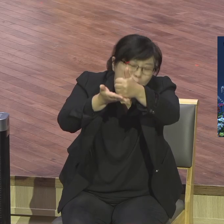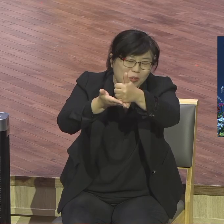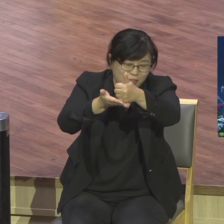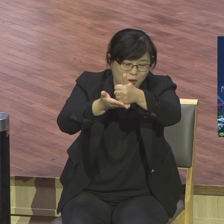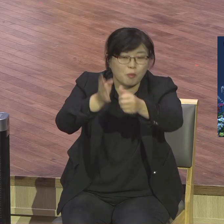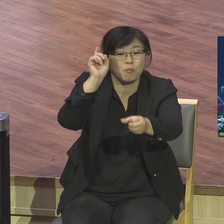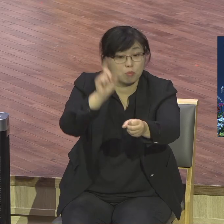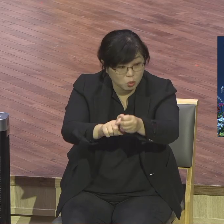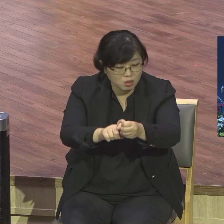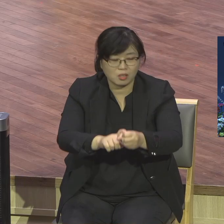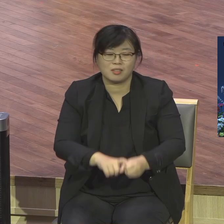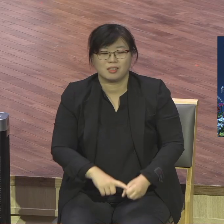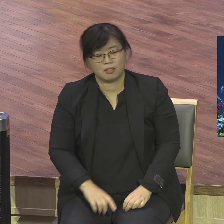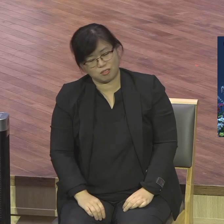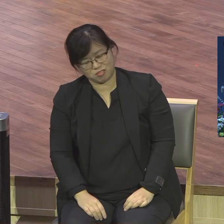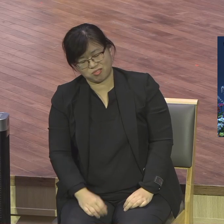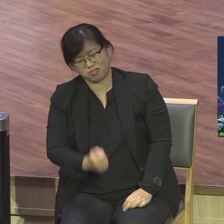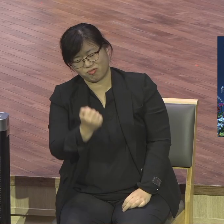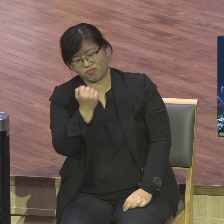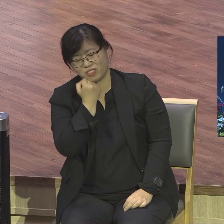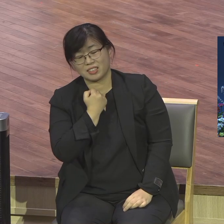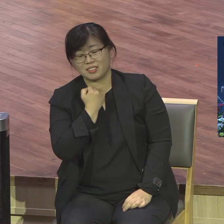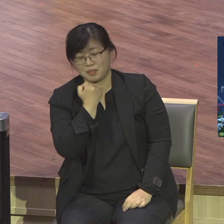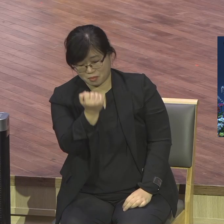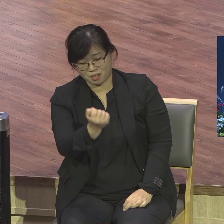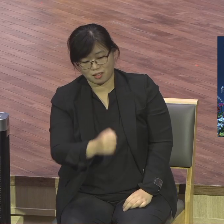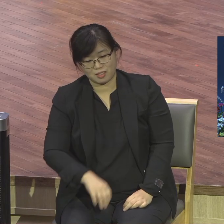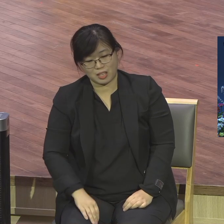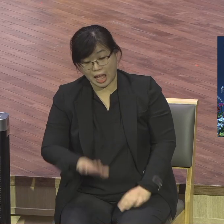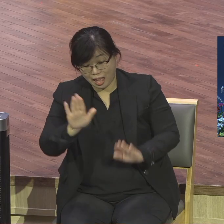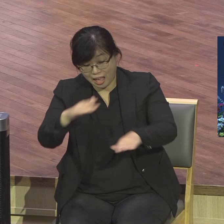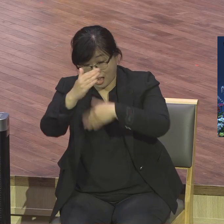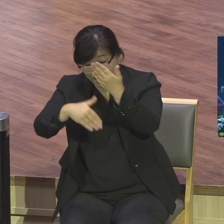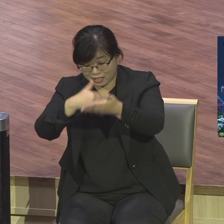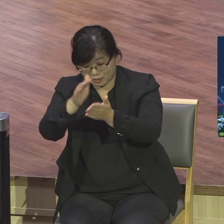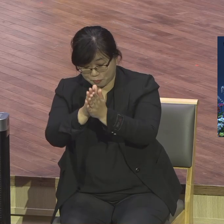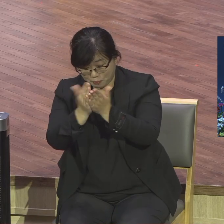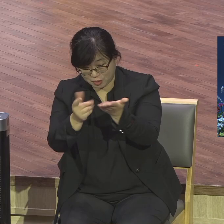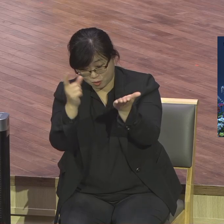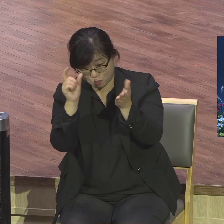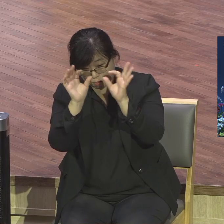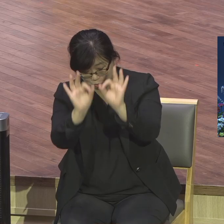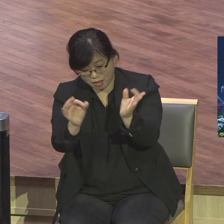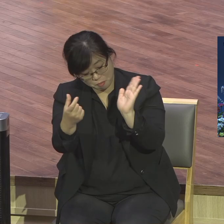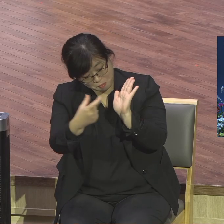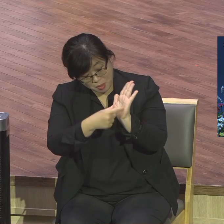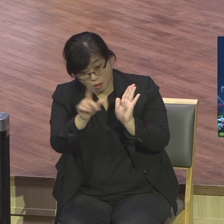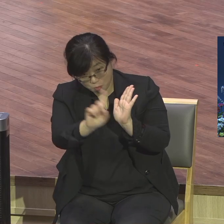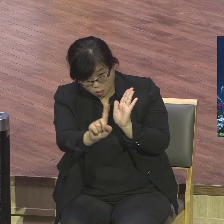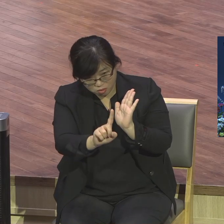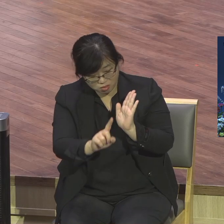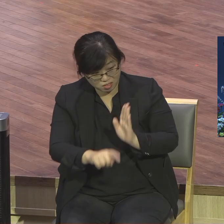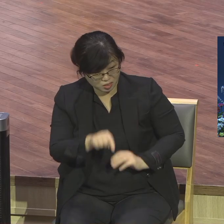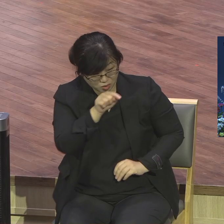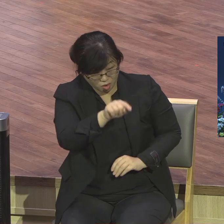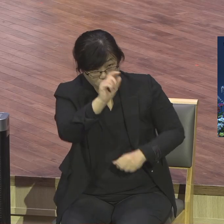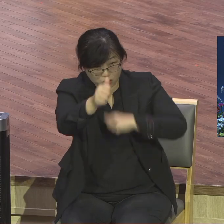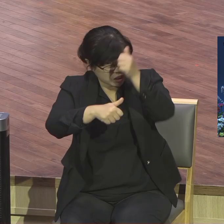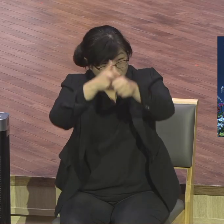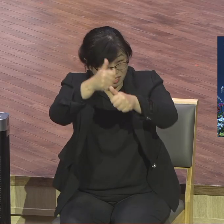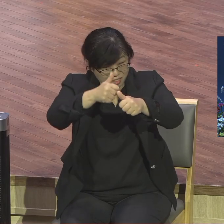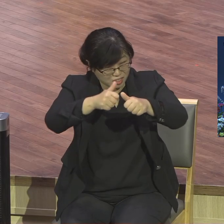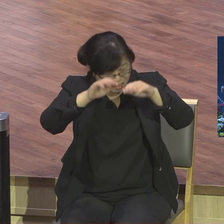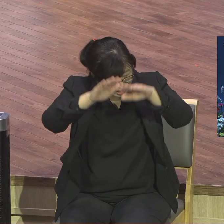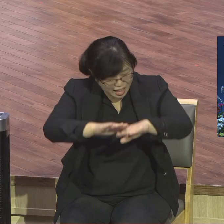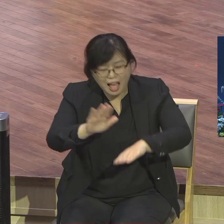사실 우리 인생은요 언제 어떻게 될지 몰라요 잠시 따 없으신 안개예요 내일이 어떻게 될지 몰라요